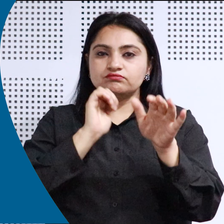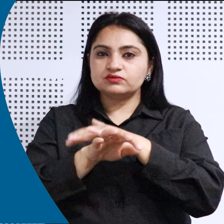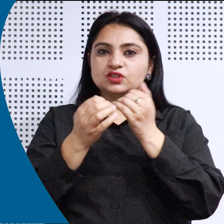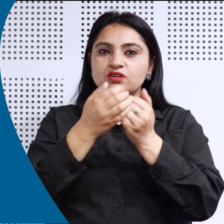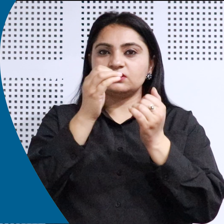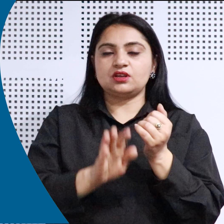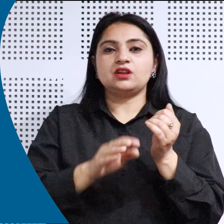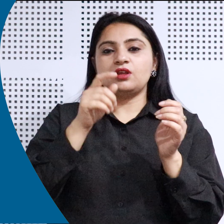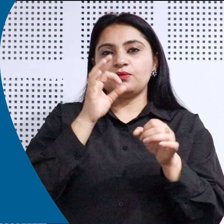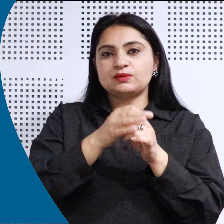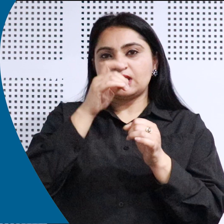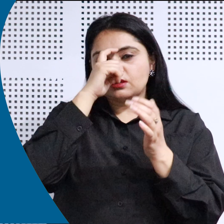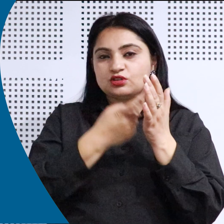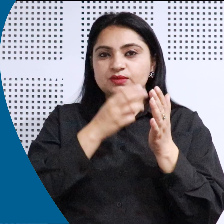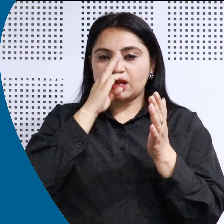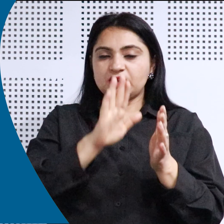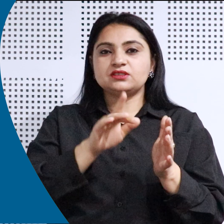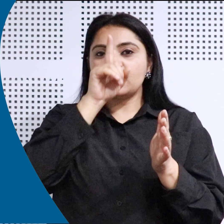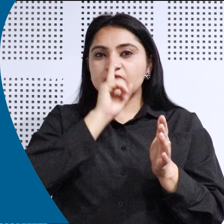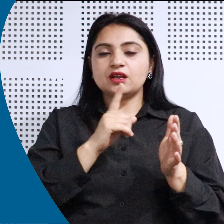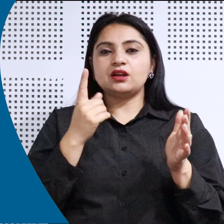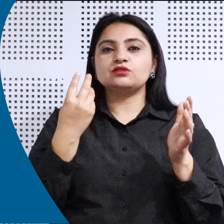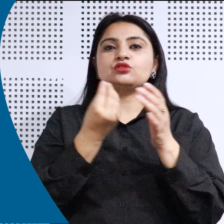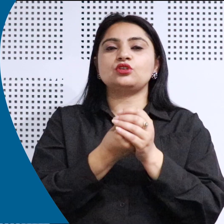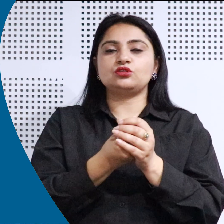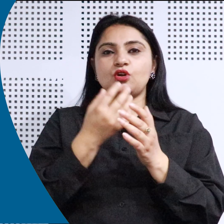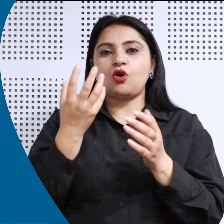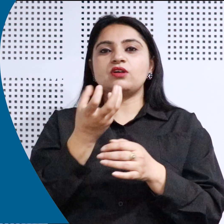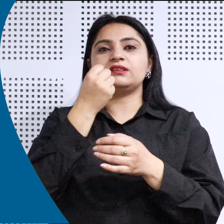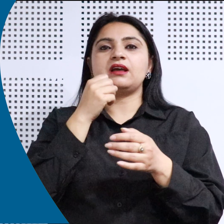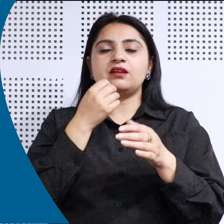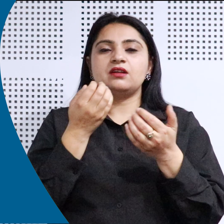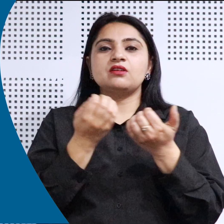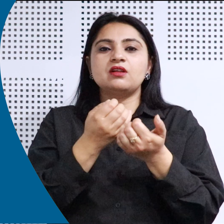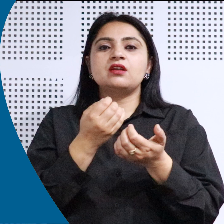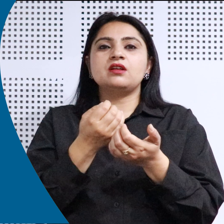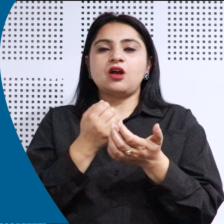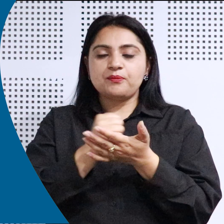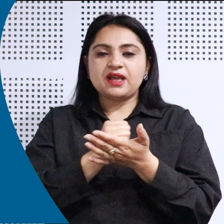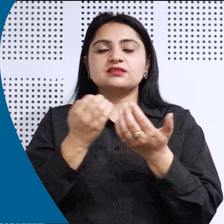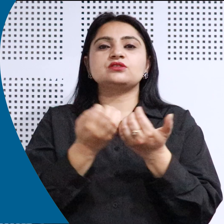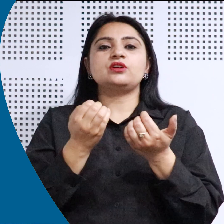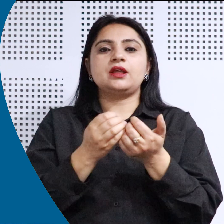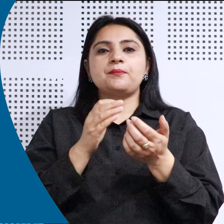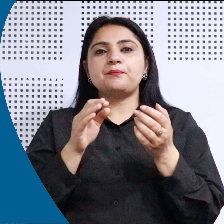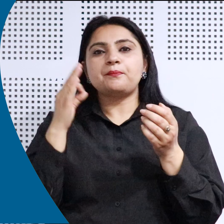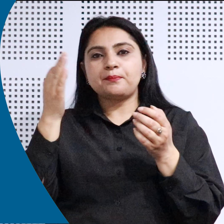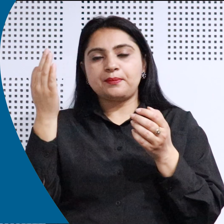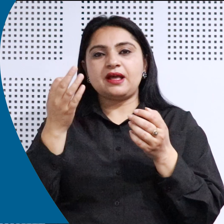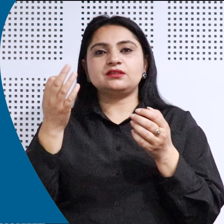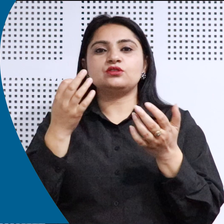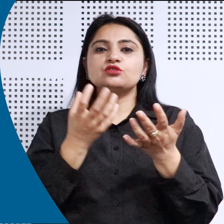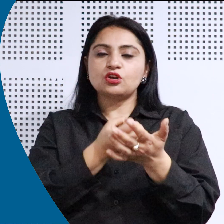व्यवस्था संविधानमा छ, तर एकल र संयुक्त अधिकारको अभ्यास गर्ने वातावरण संघ र प्रदेश सरकारले बनाउनु पर्ने धारणा